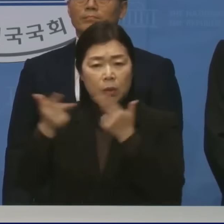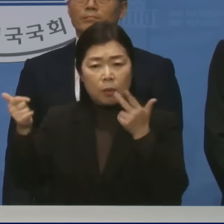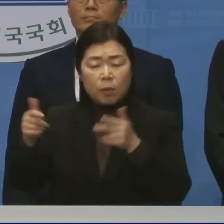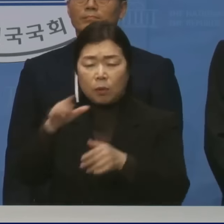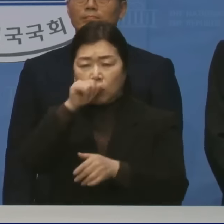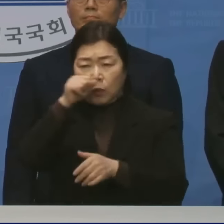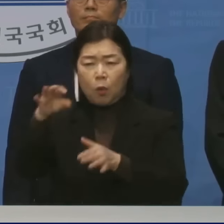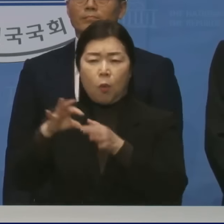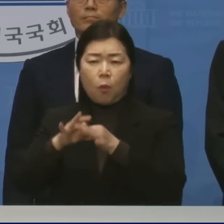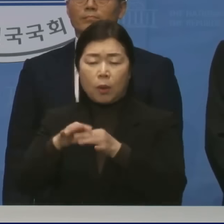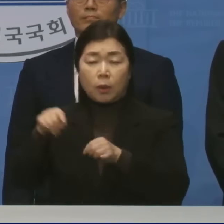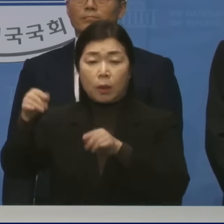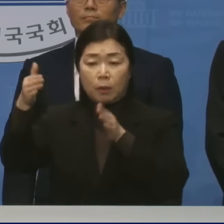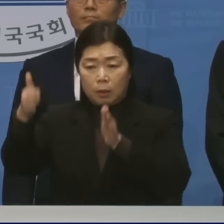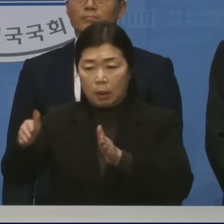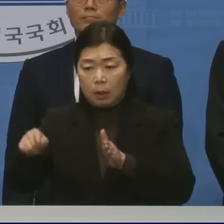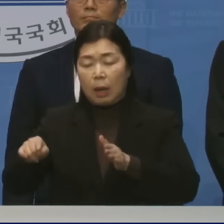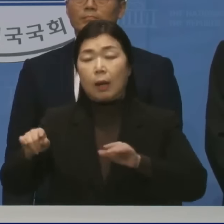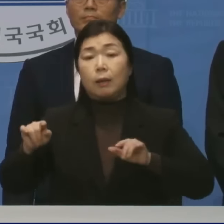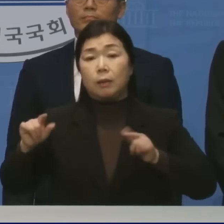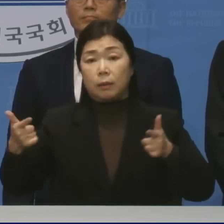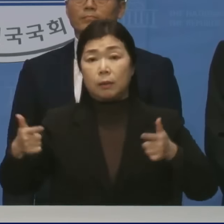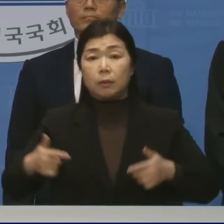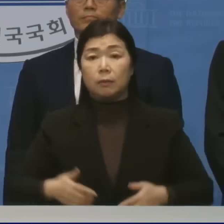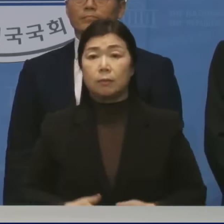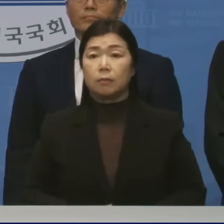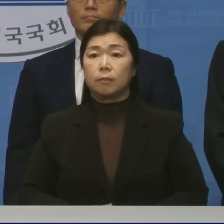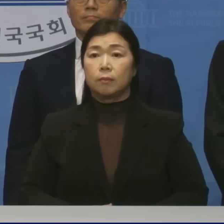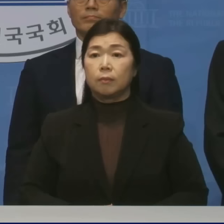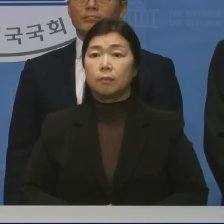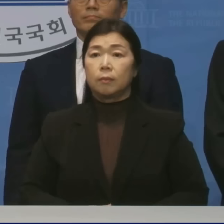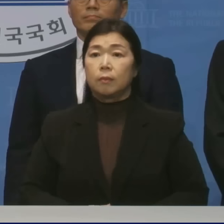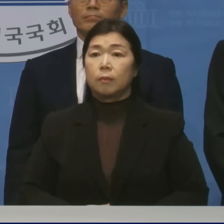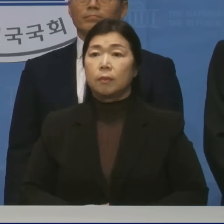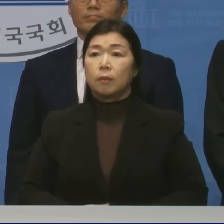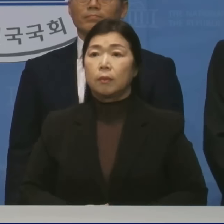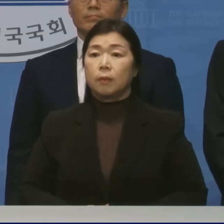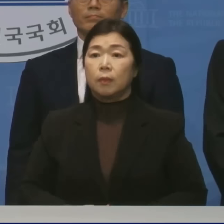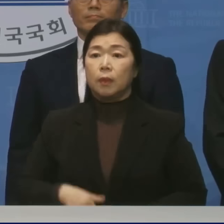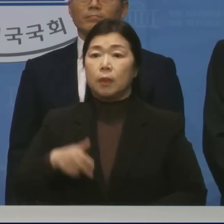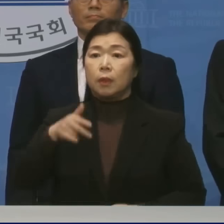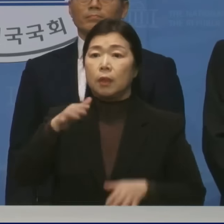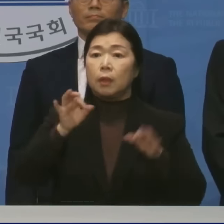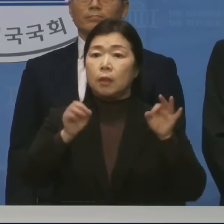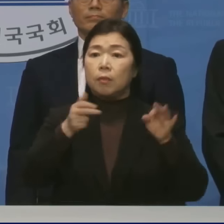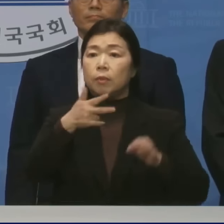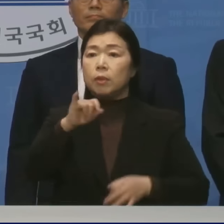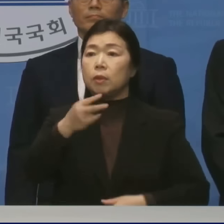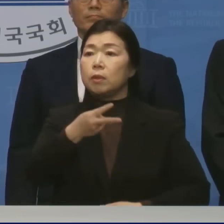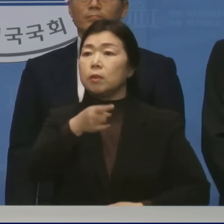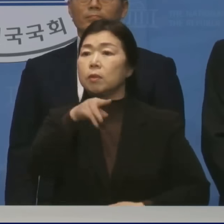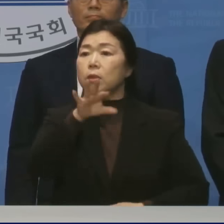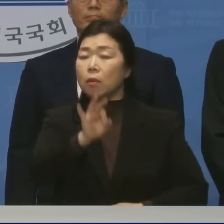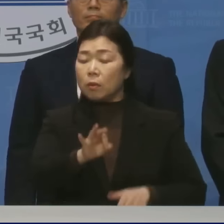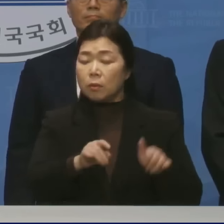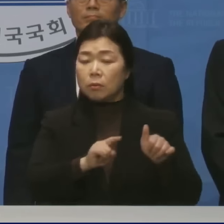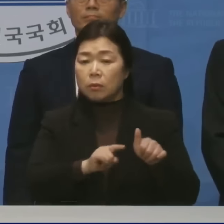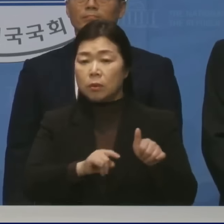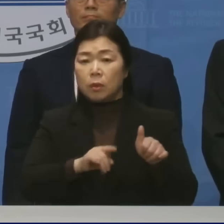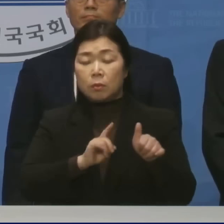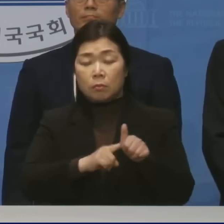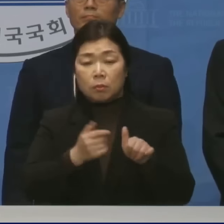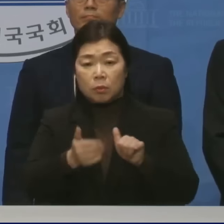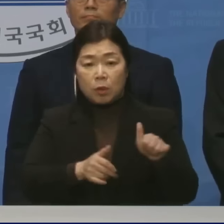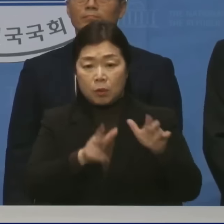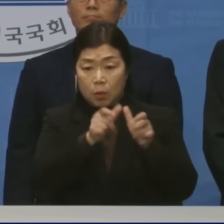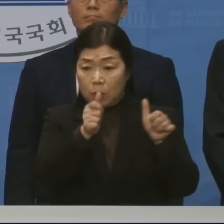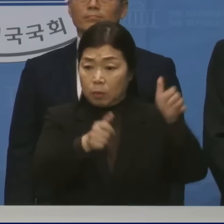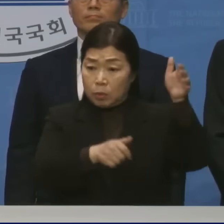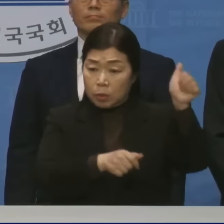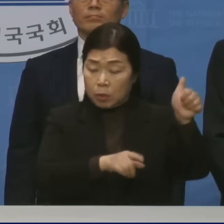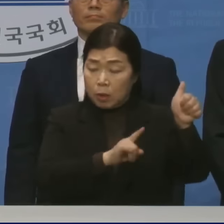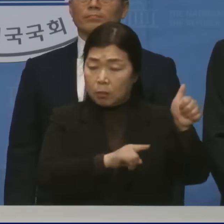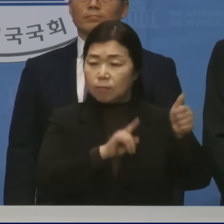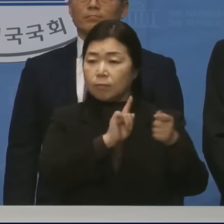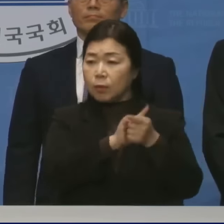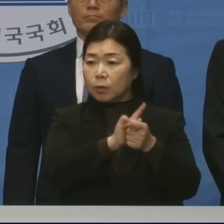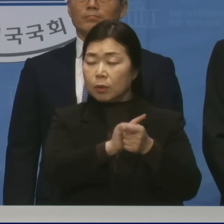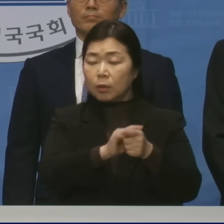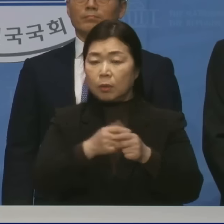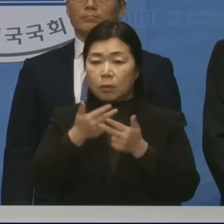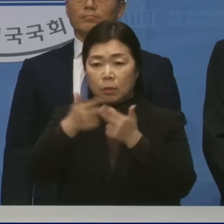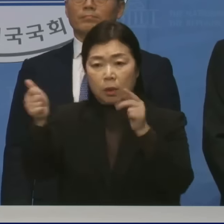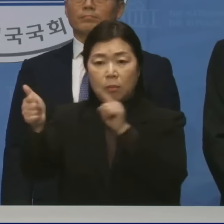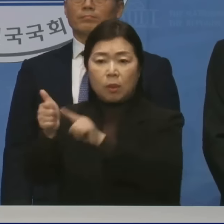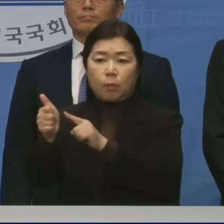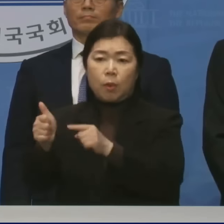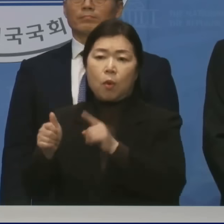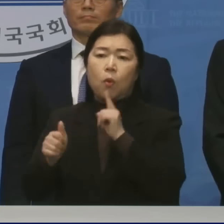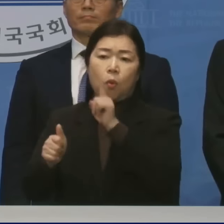좋은 관계를 유지했던 사이가 아닙니다. 김진성이 김병량 전 시장을 들이해 이재명 대표를 고소한